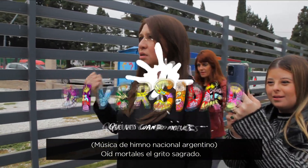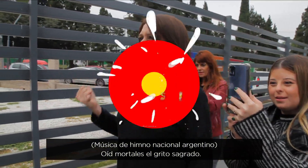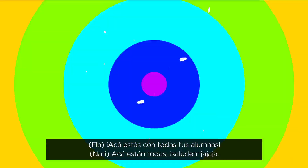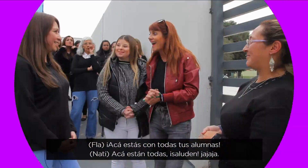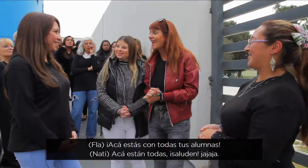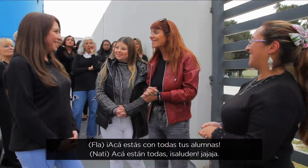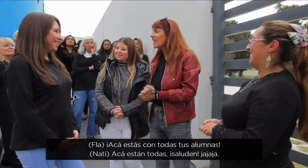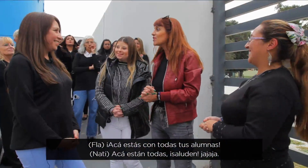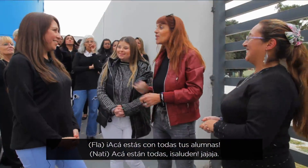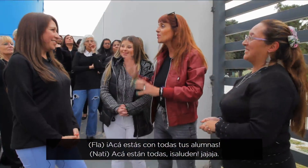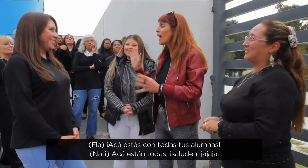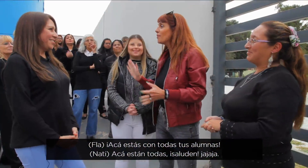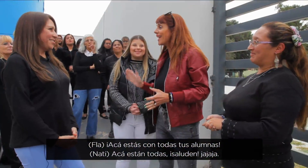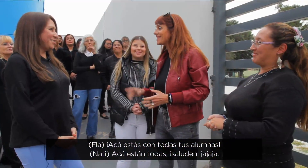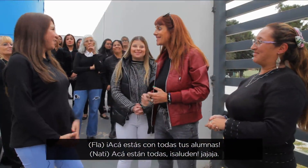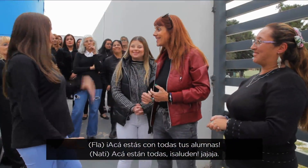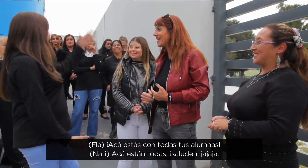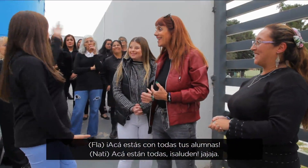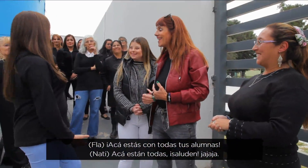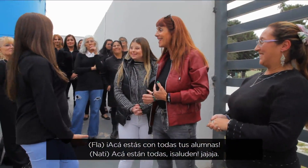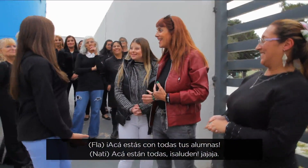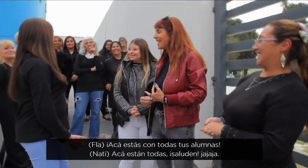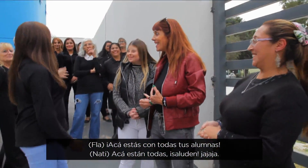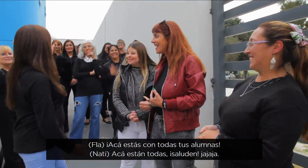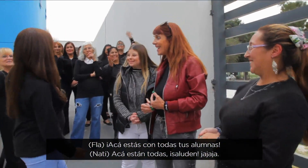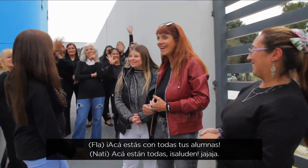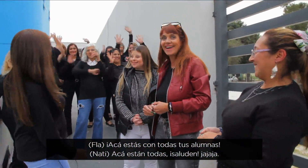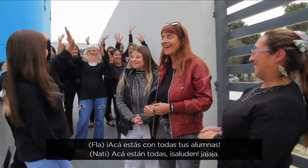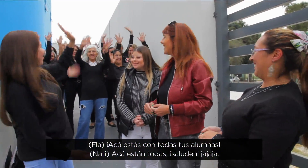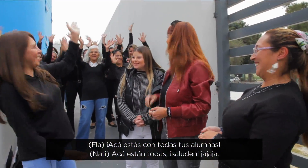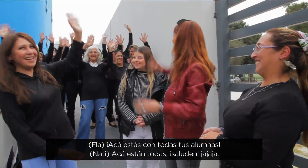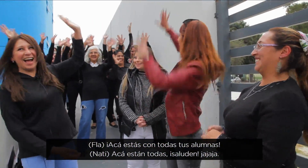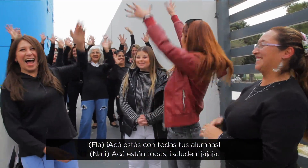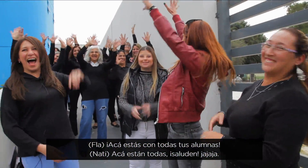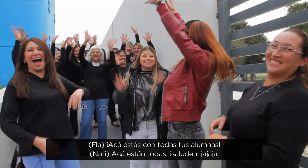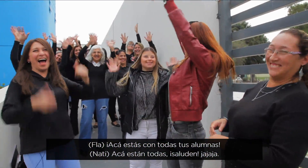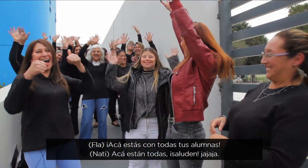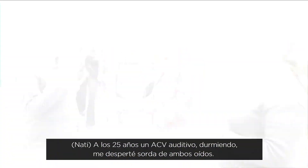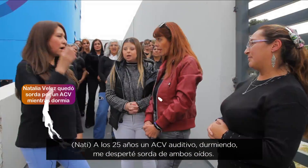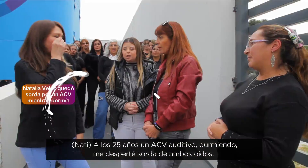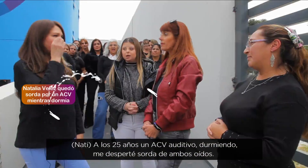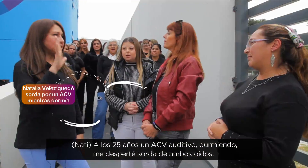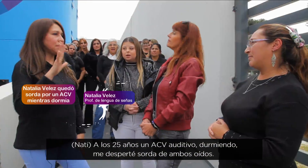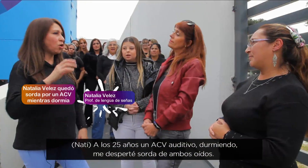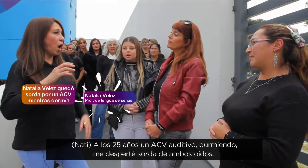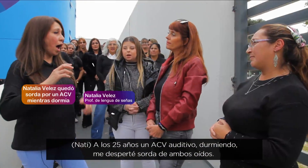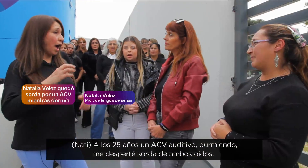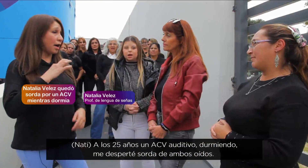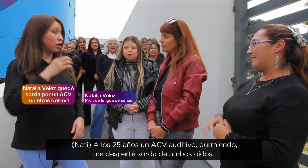Acá estás con todos tus alumnas. Acá están todas. ¡Saluden! A los 25 años,